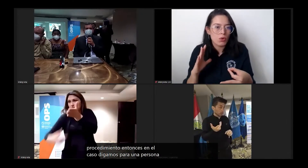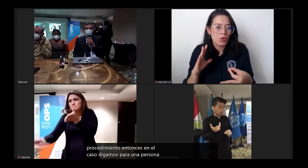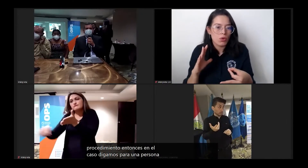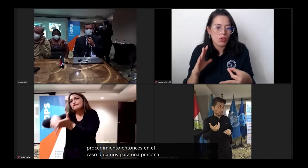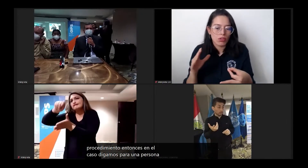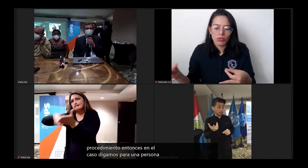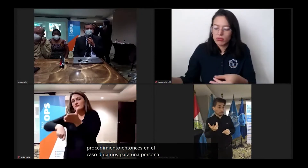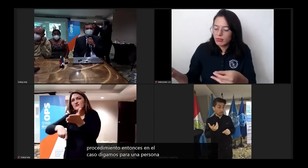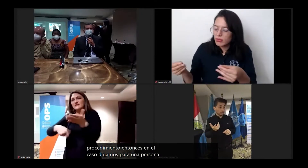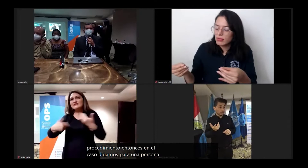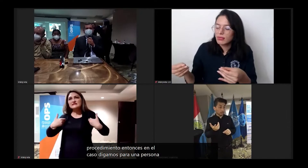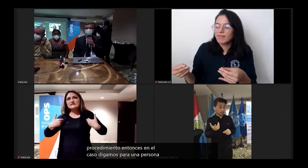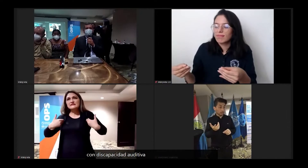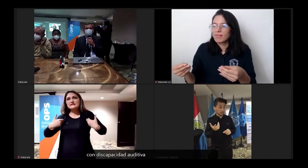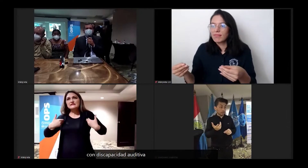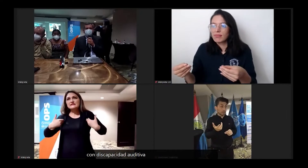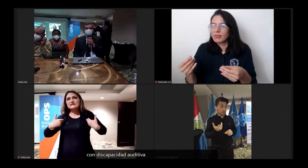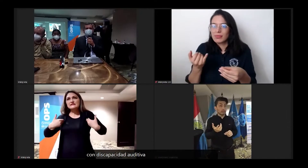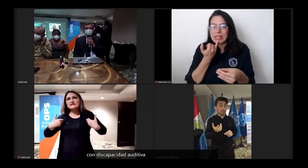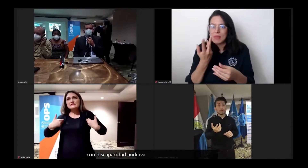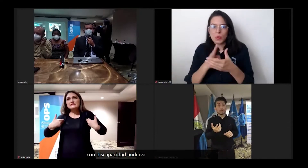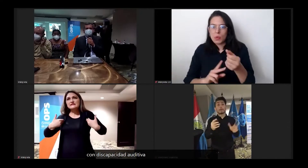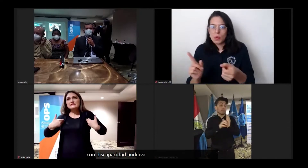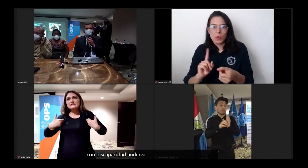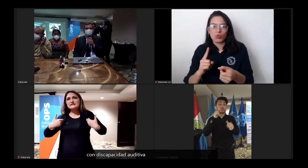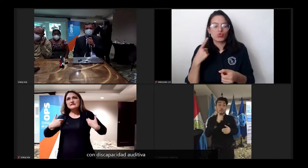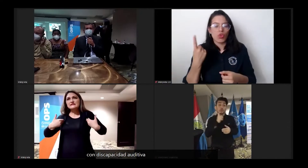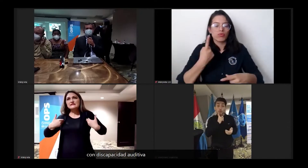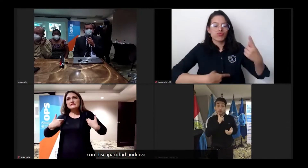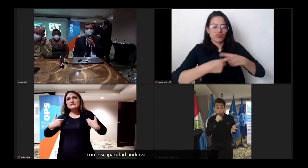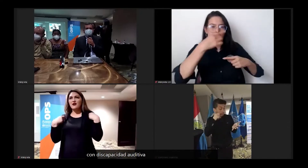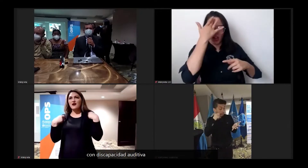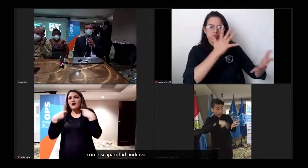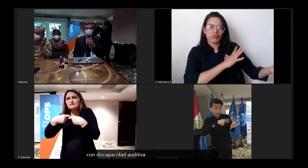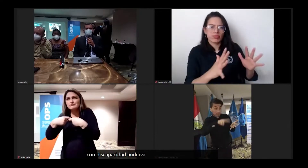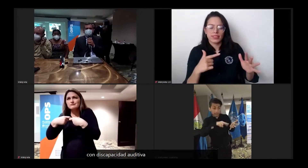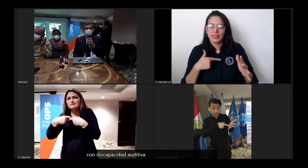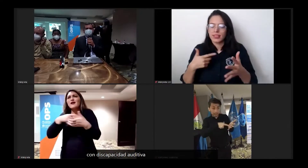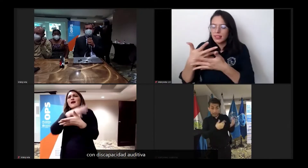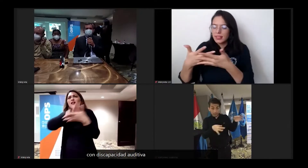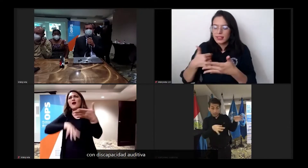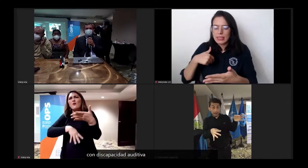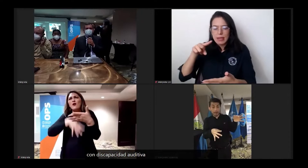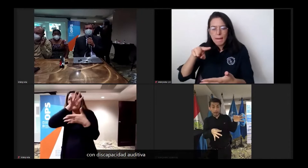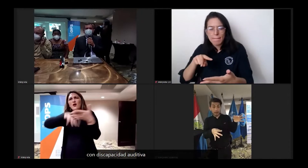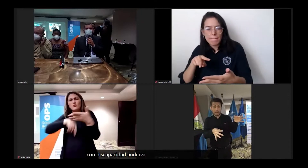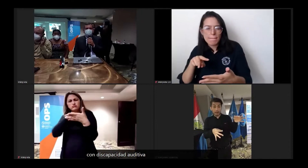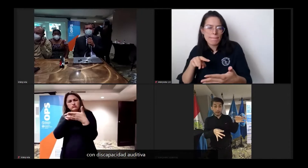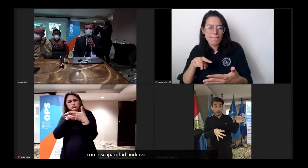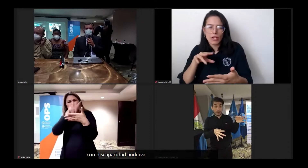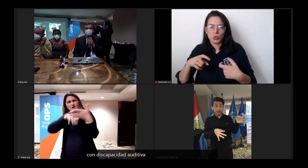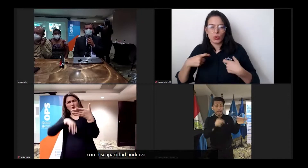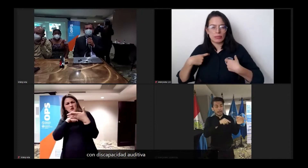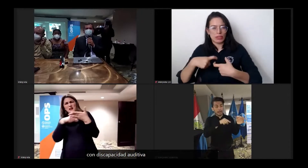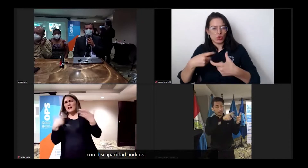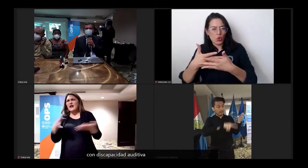si no es bilingüe en este caso, si no lee texto impreso en español